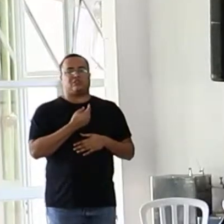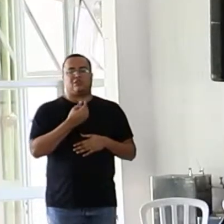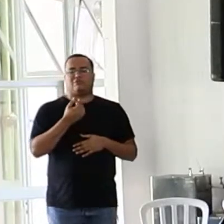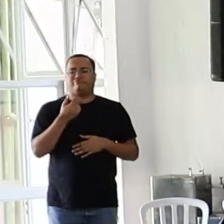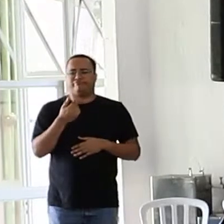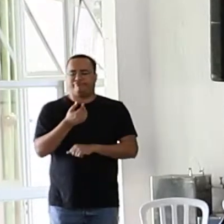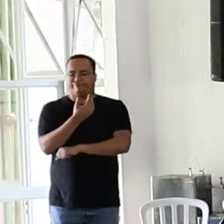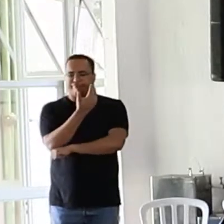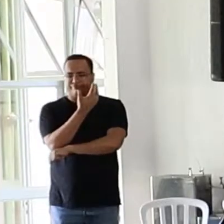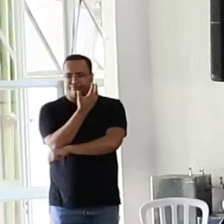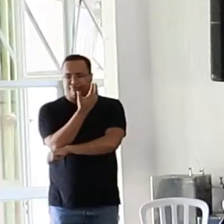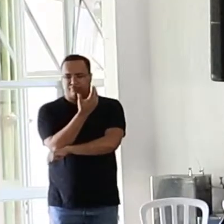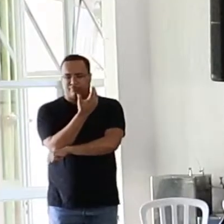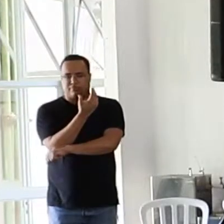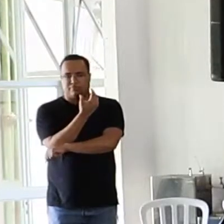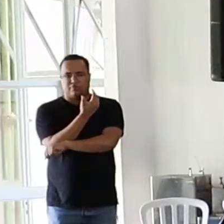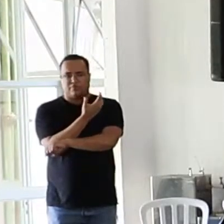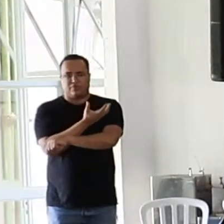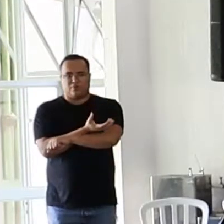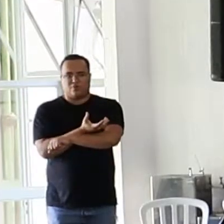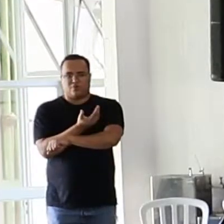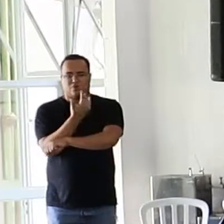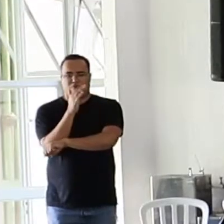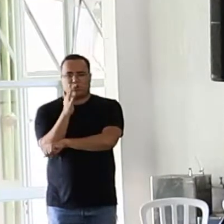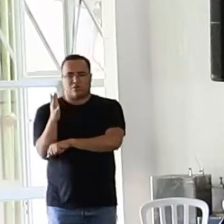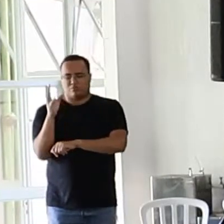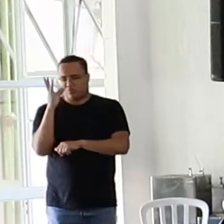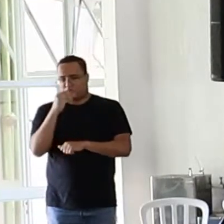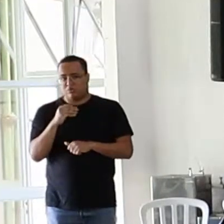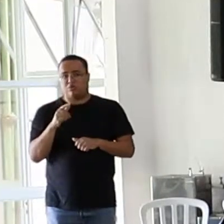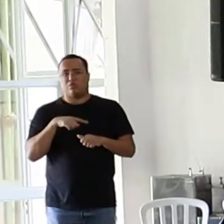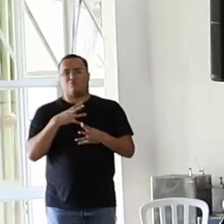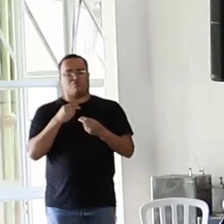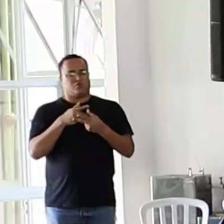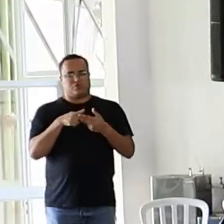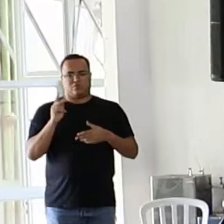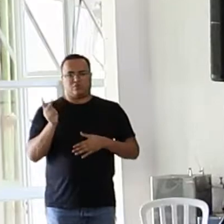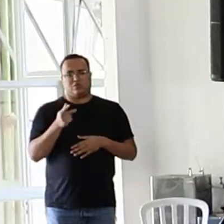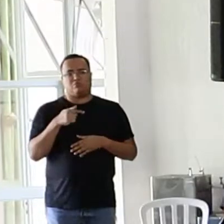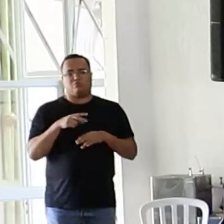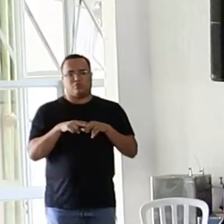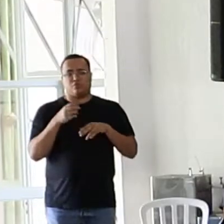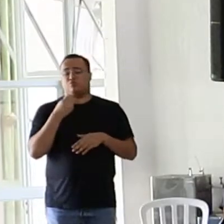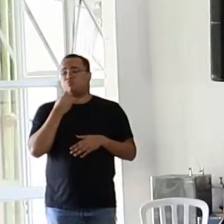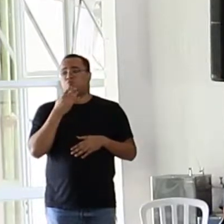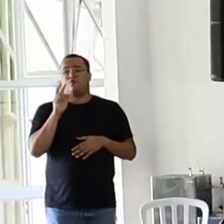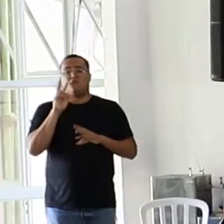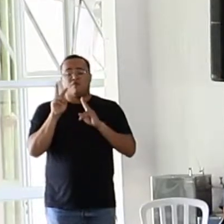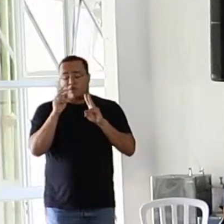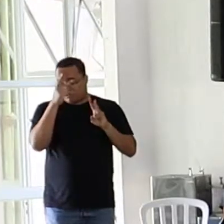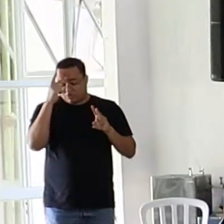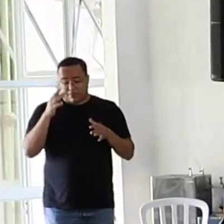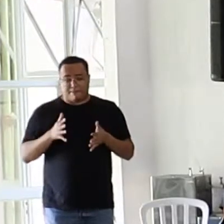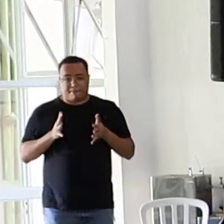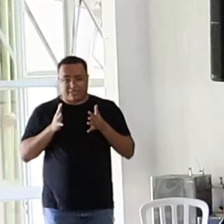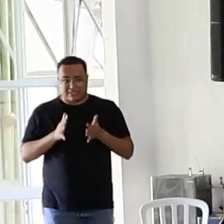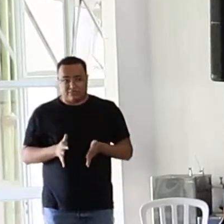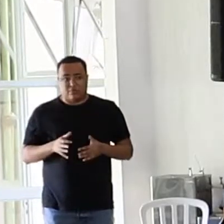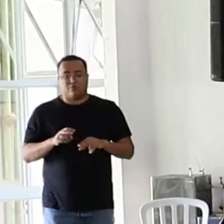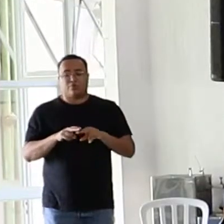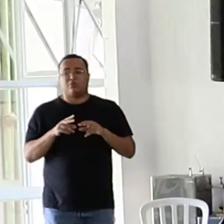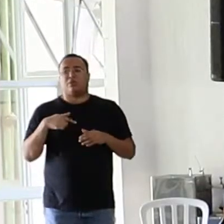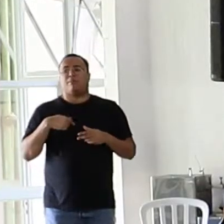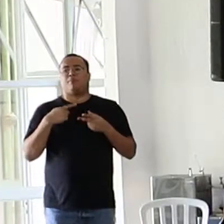bonita tão querida e outras coisas que acontecem aqui e é bom ver as pessoas participavam